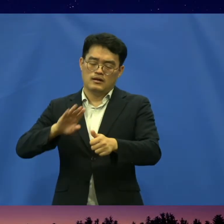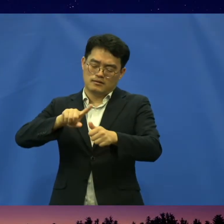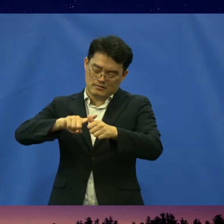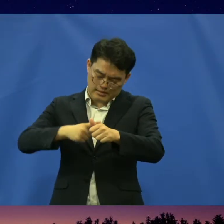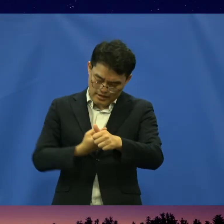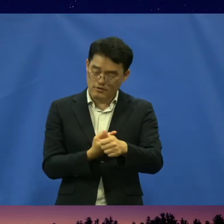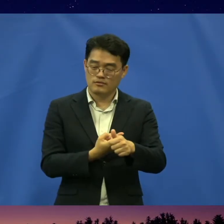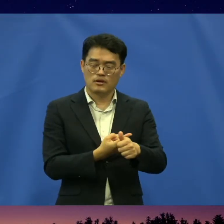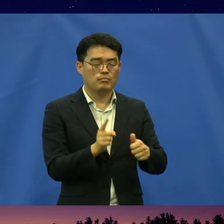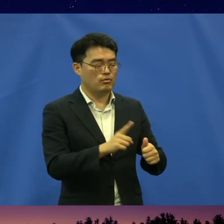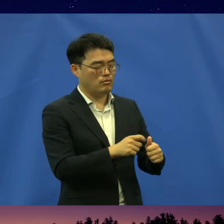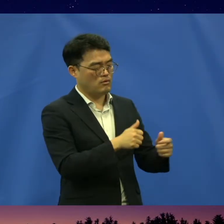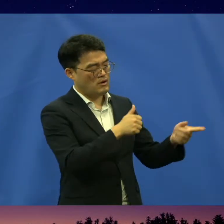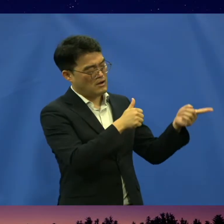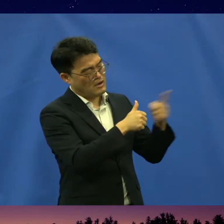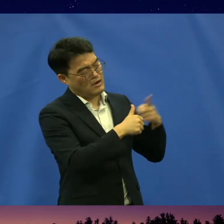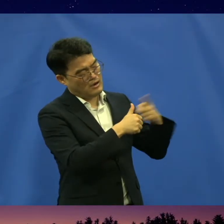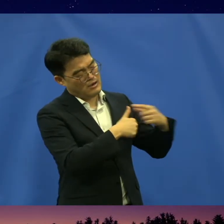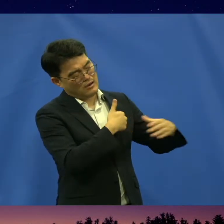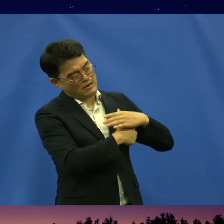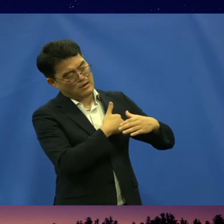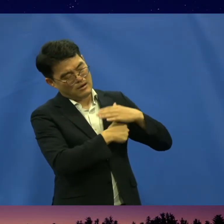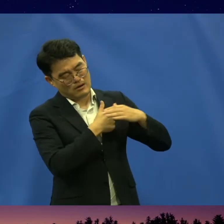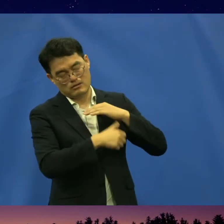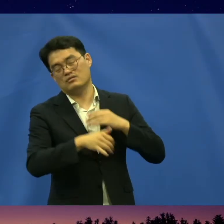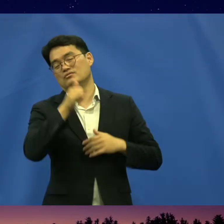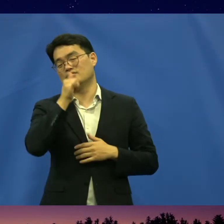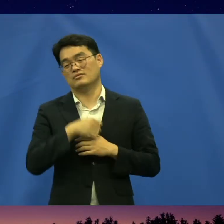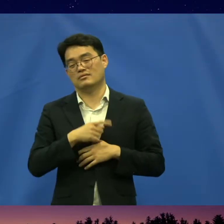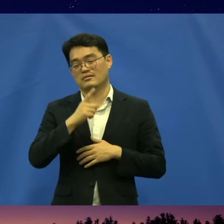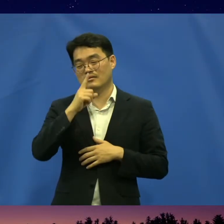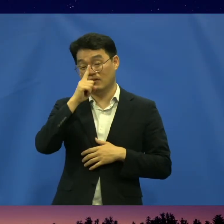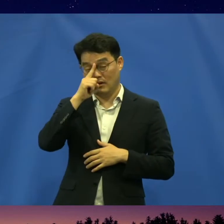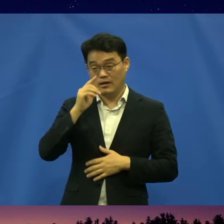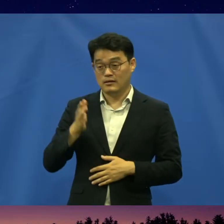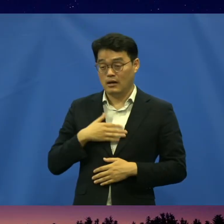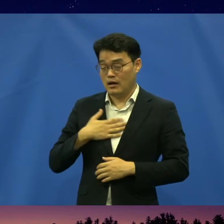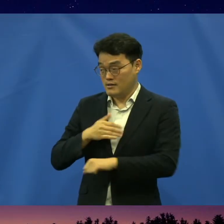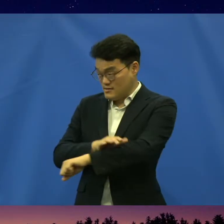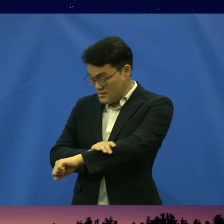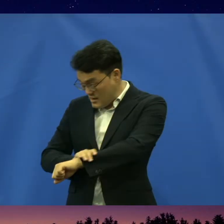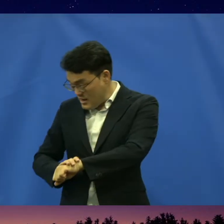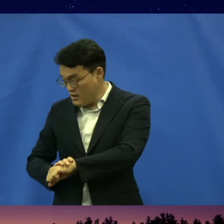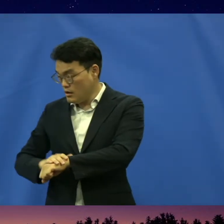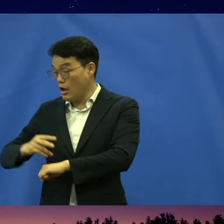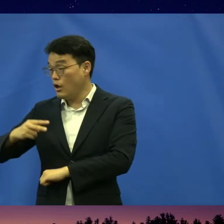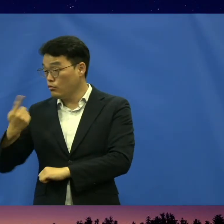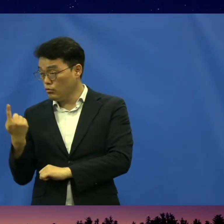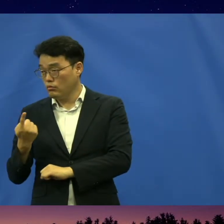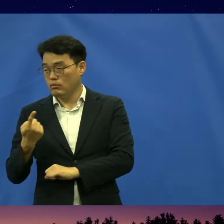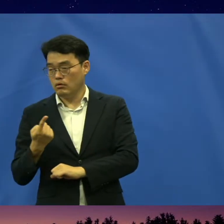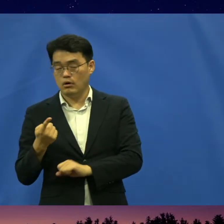있어요. 아무리 내가 잘해도 비난은 불가피해요.